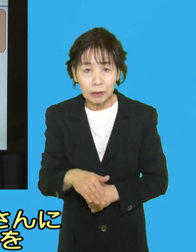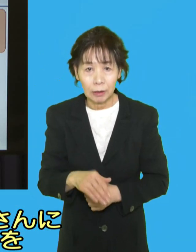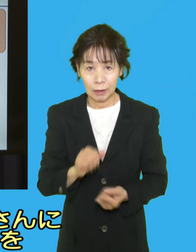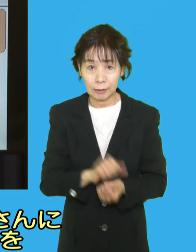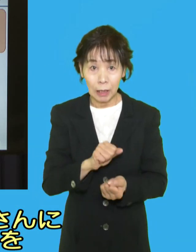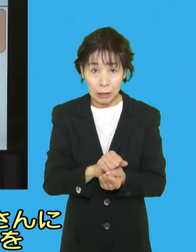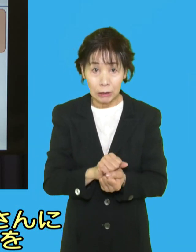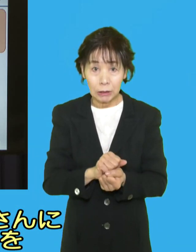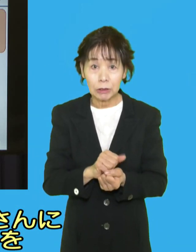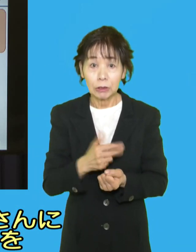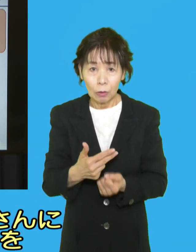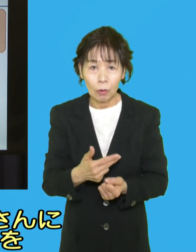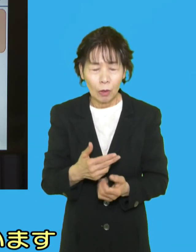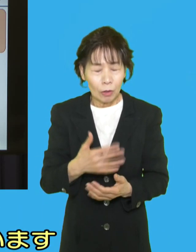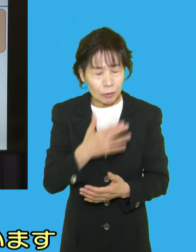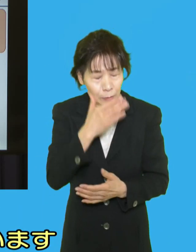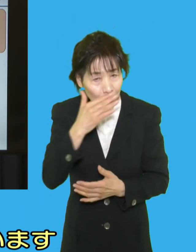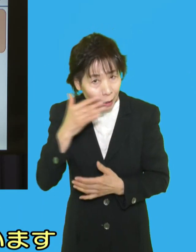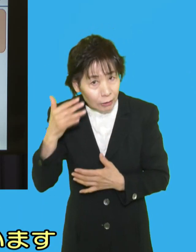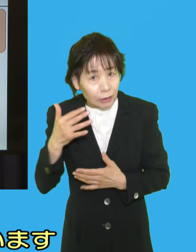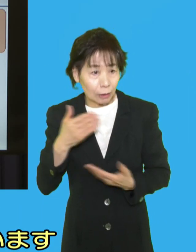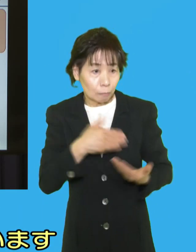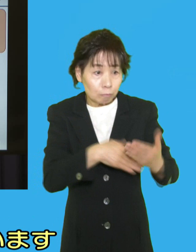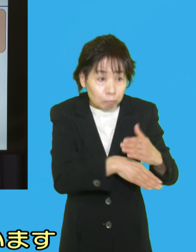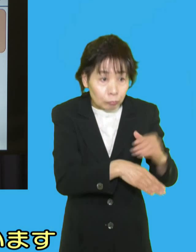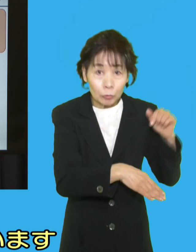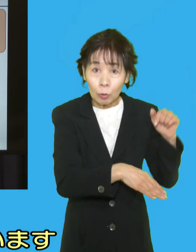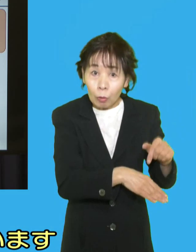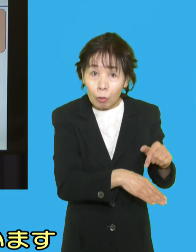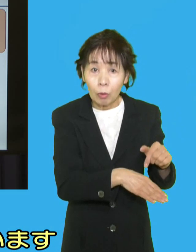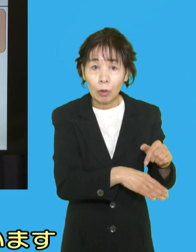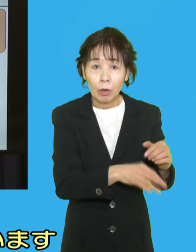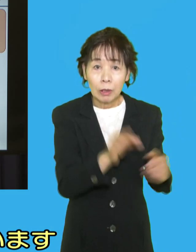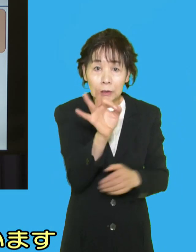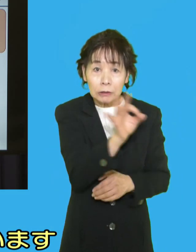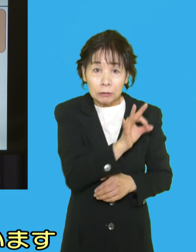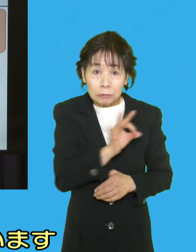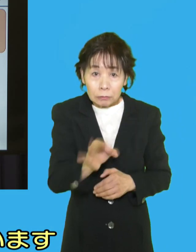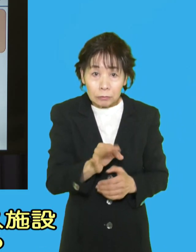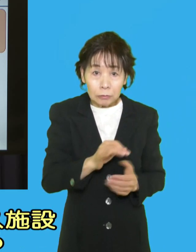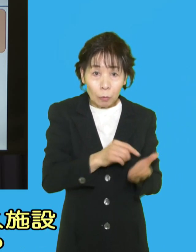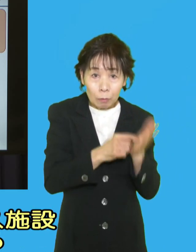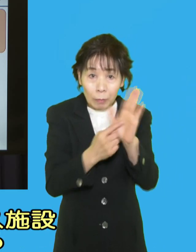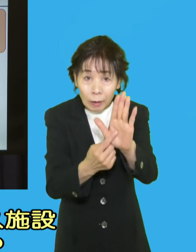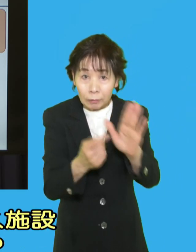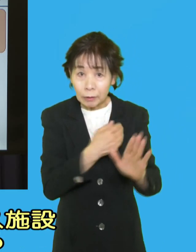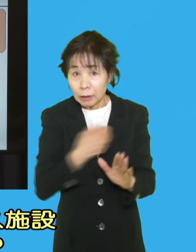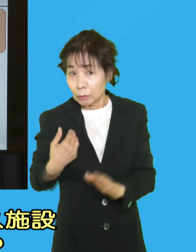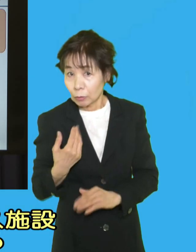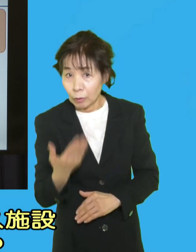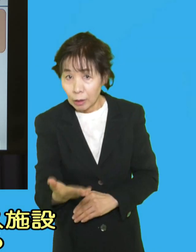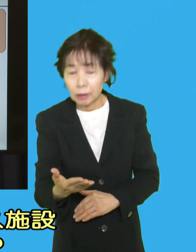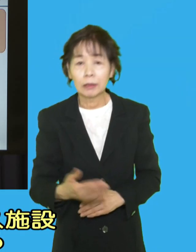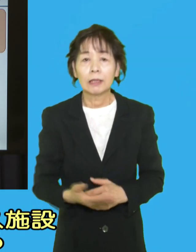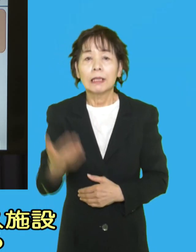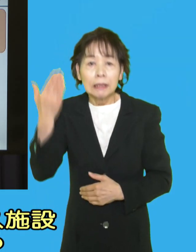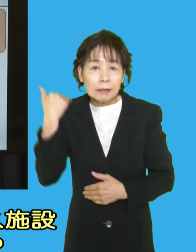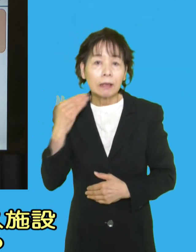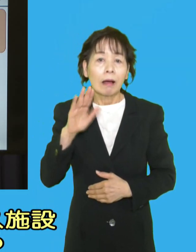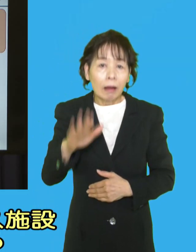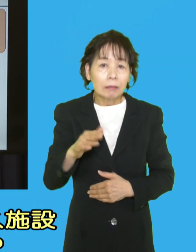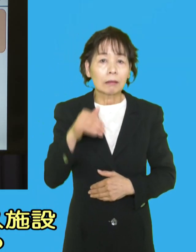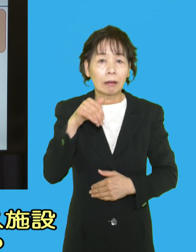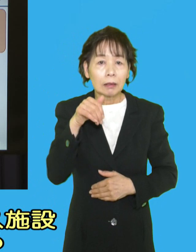堺のその優れた肖像品であるとかそういうものを見ていただけるかということを念頭に考えたいと思いますので、以前あったガイダン